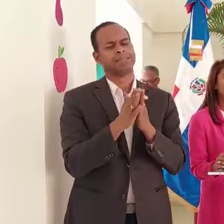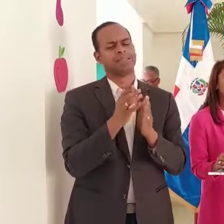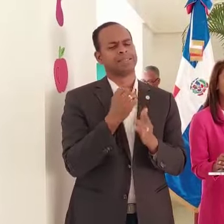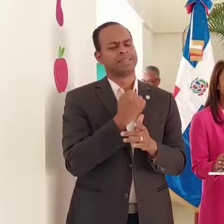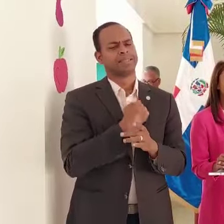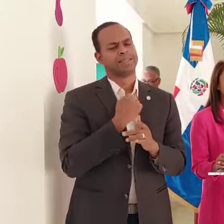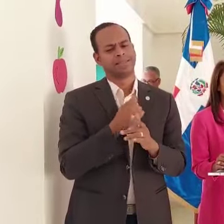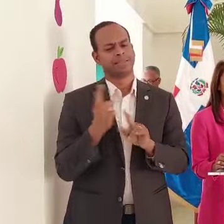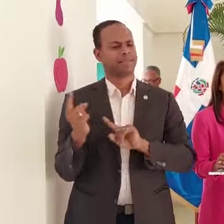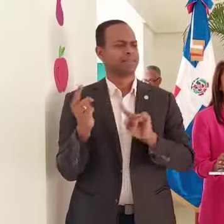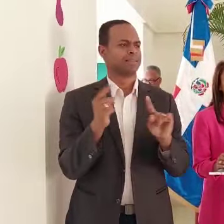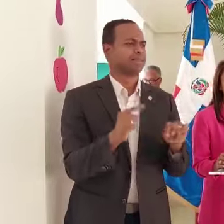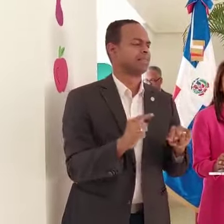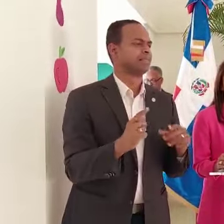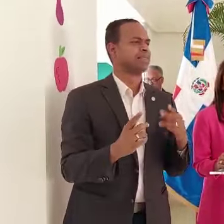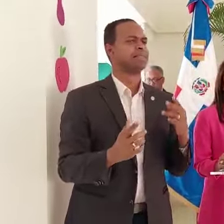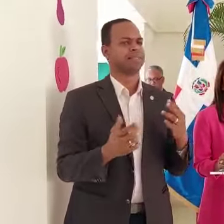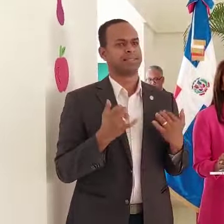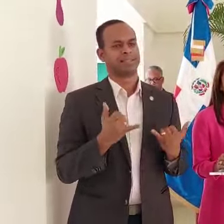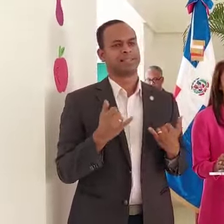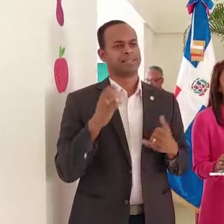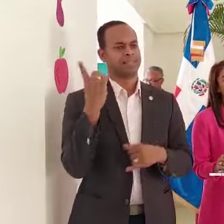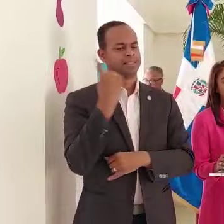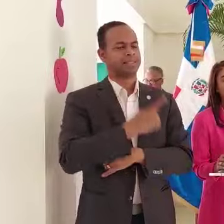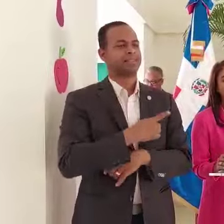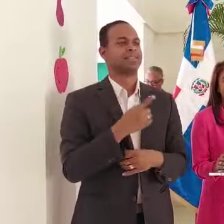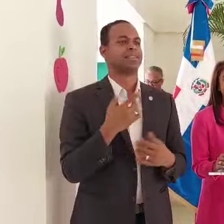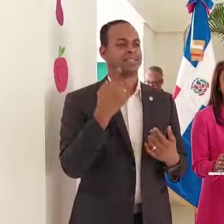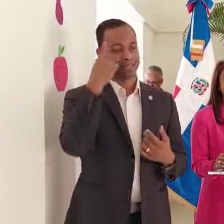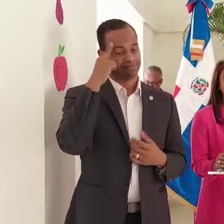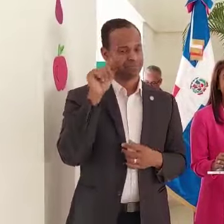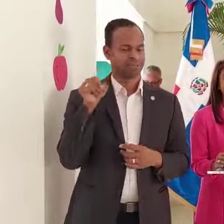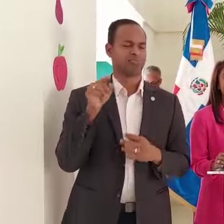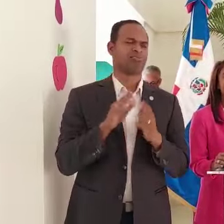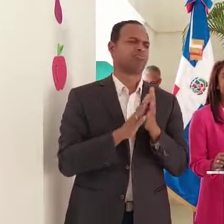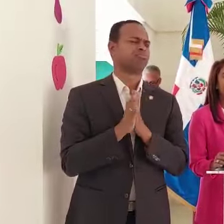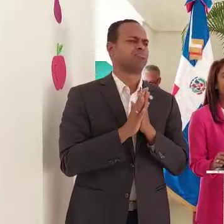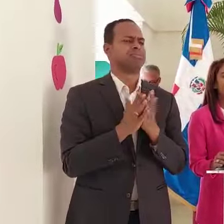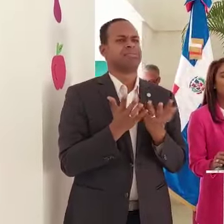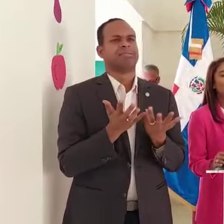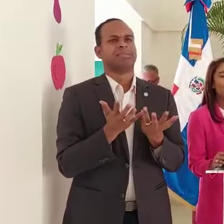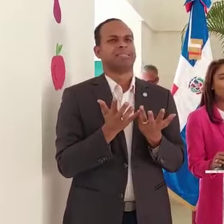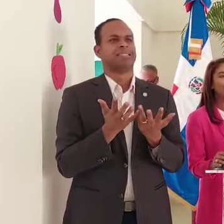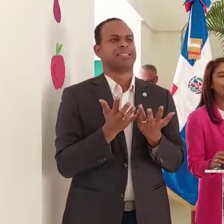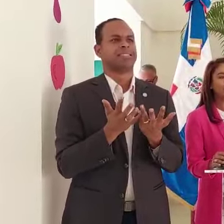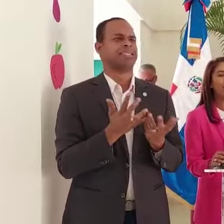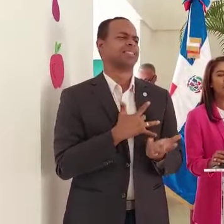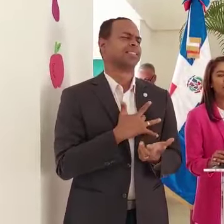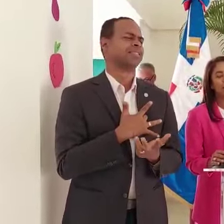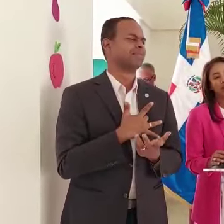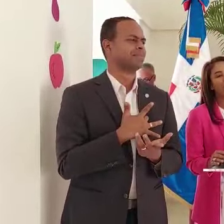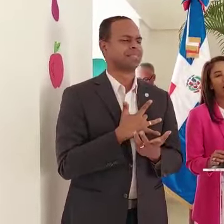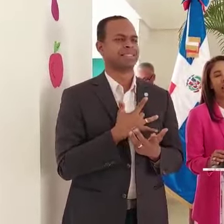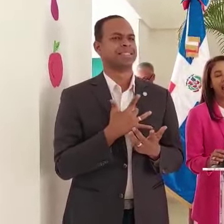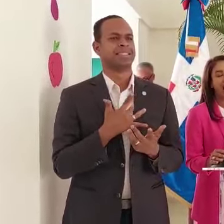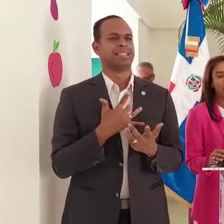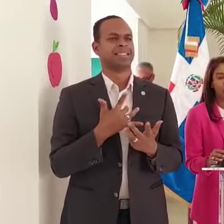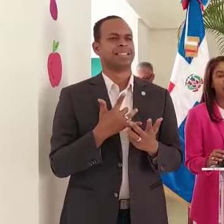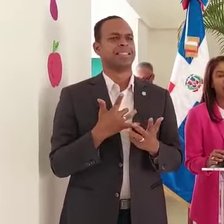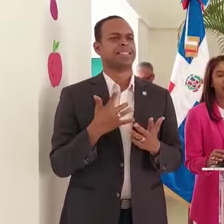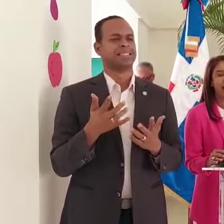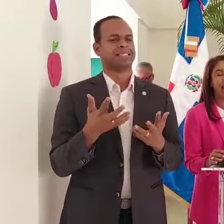no estar aquí presente en este día de hoy, cosa que para ella es con dolor de su alma, porque